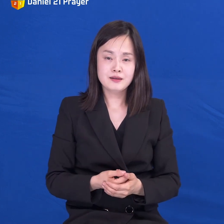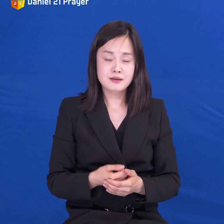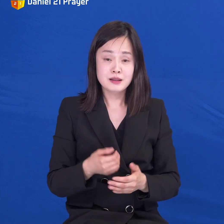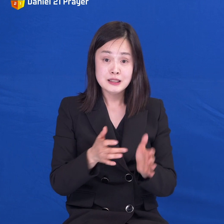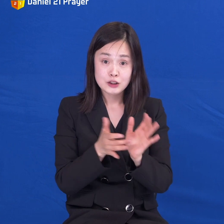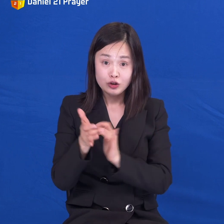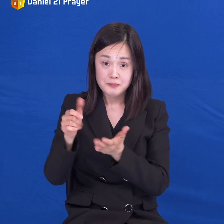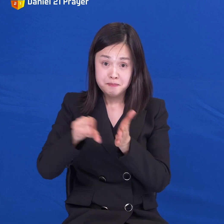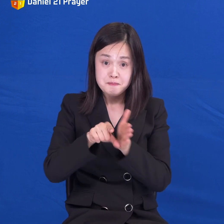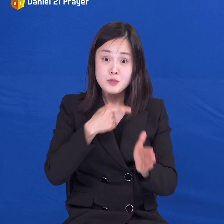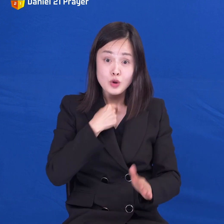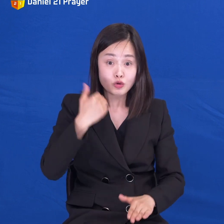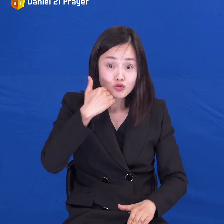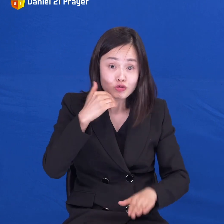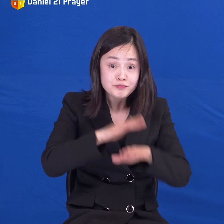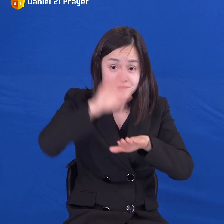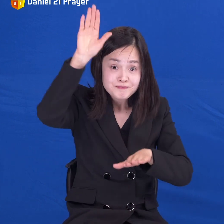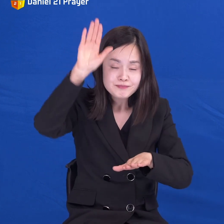거예요.